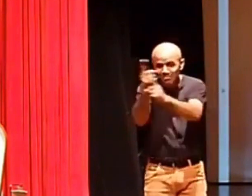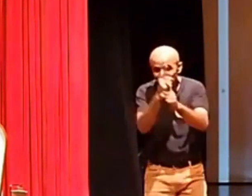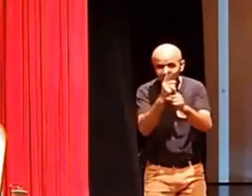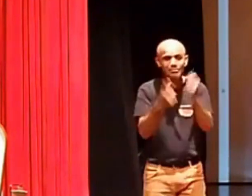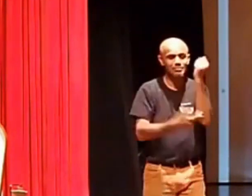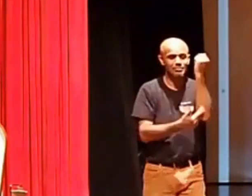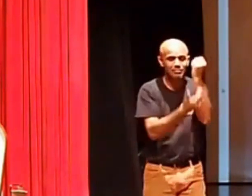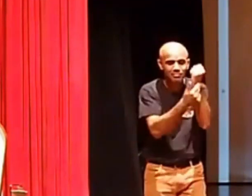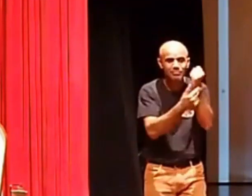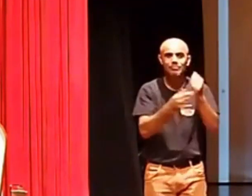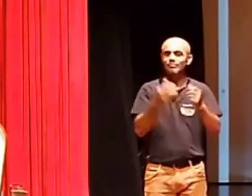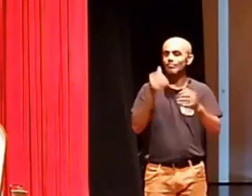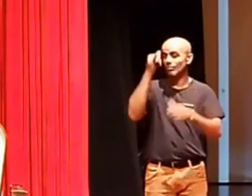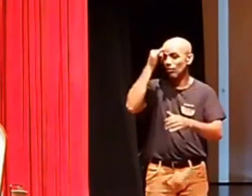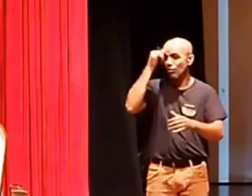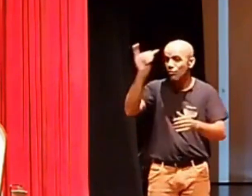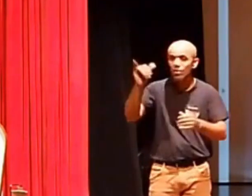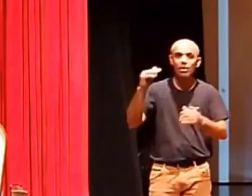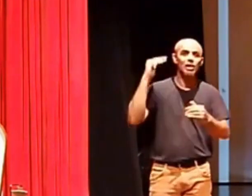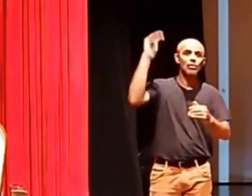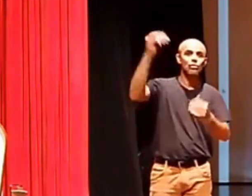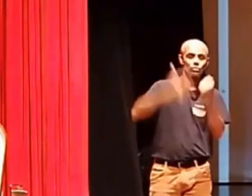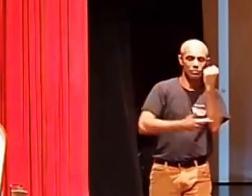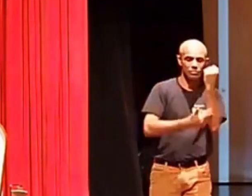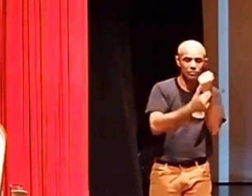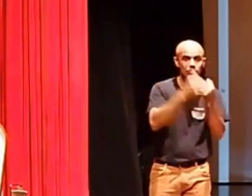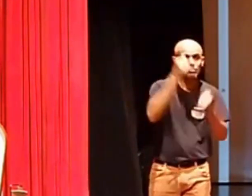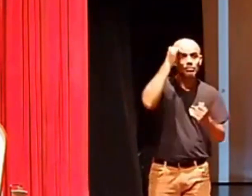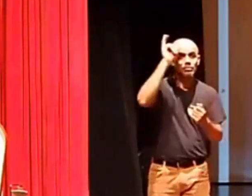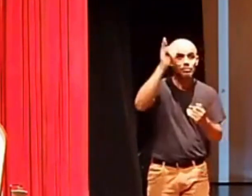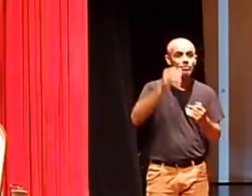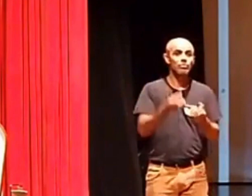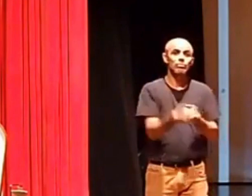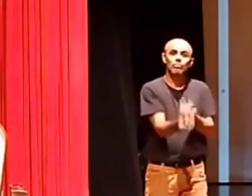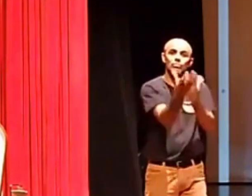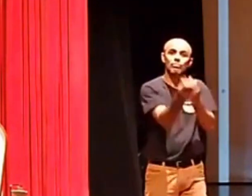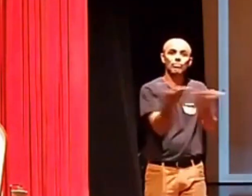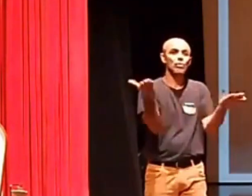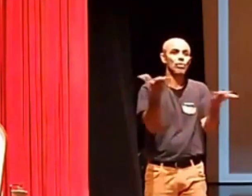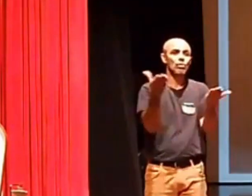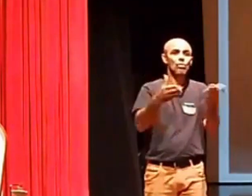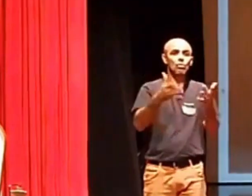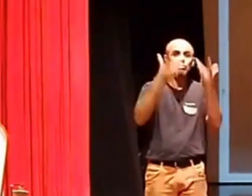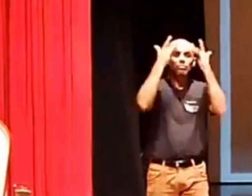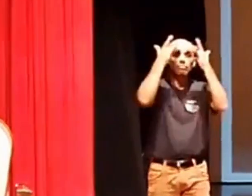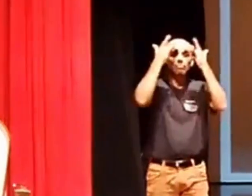adultos, se a gente tiver esse conhecimento que vocês estão tendo aqui hoje.